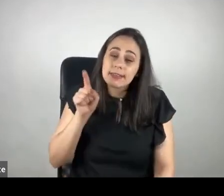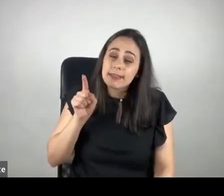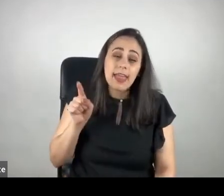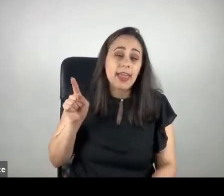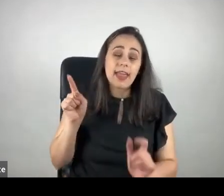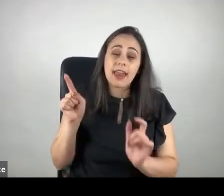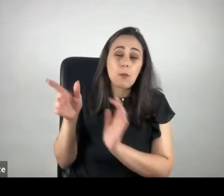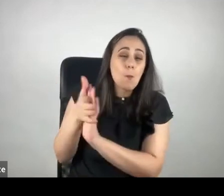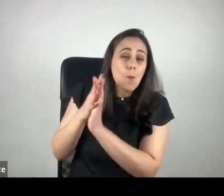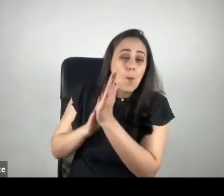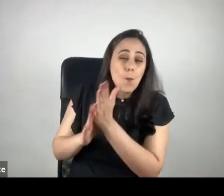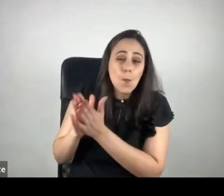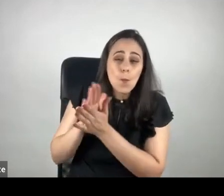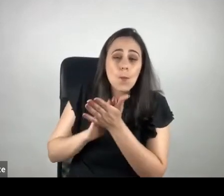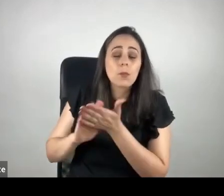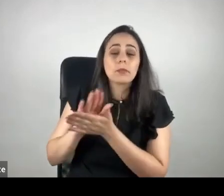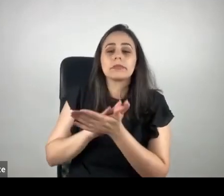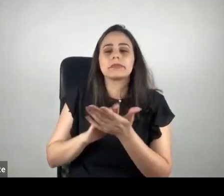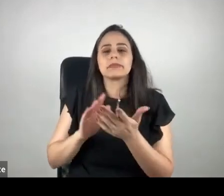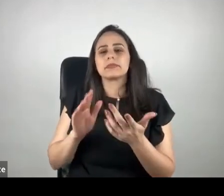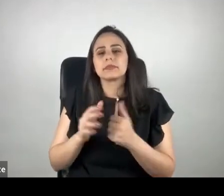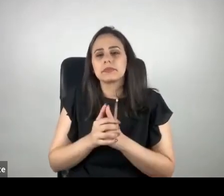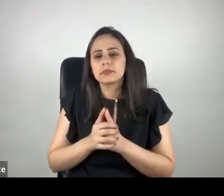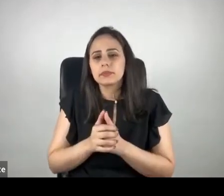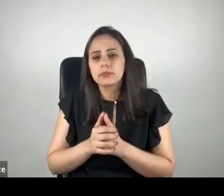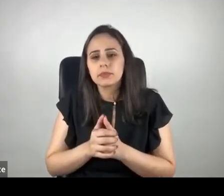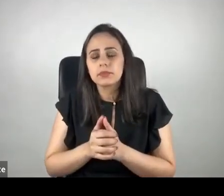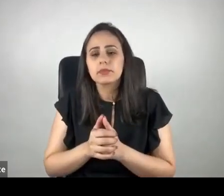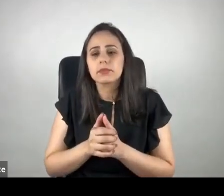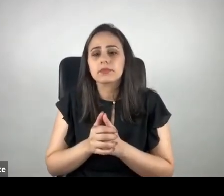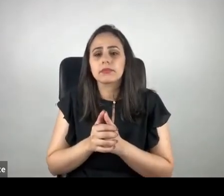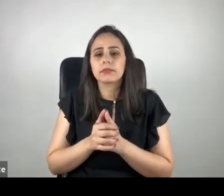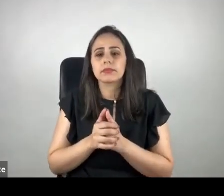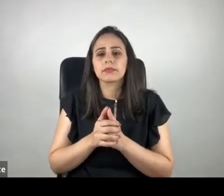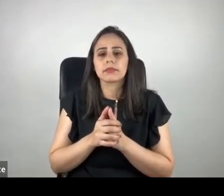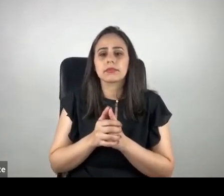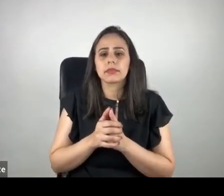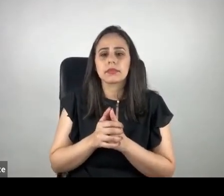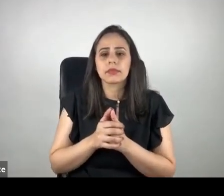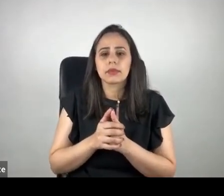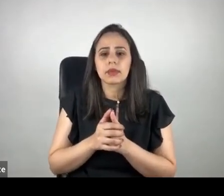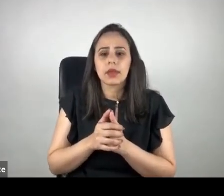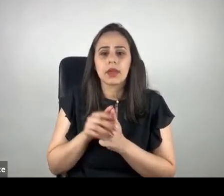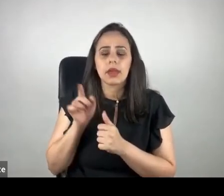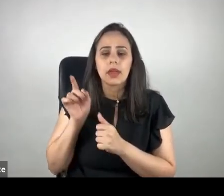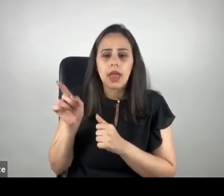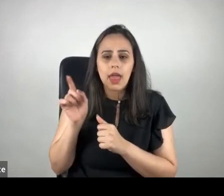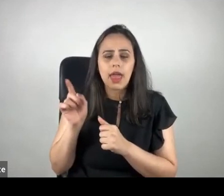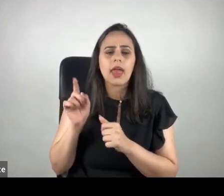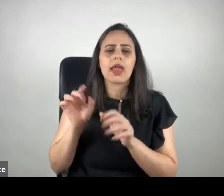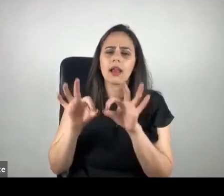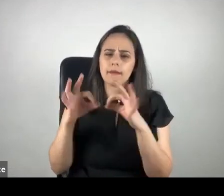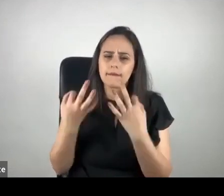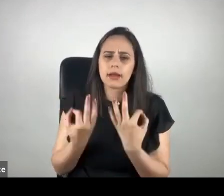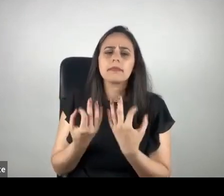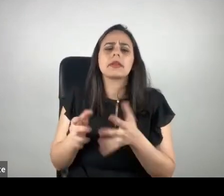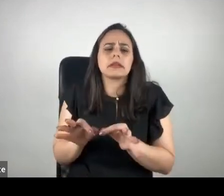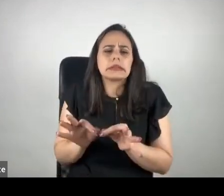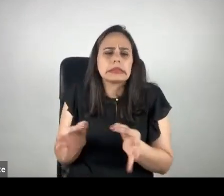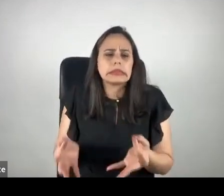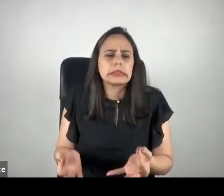fez, ela é professora no Unicamp, então não sou uma classe, ela veio até de uma família mais humilde, não sou uma